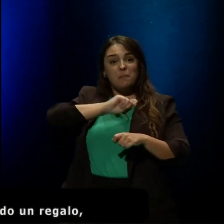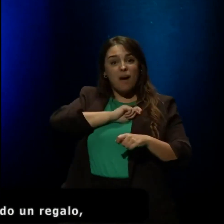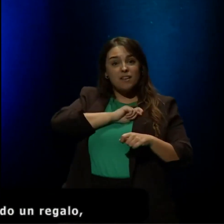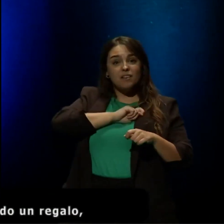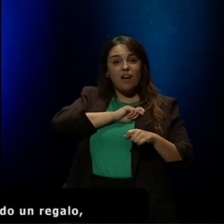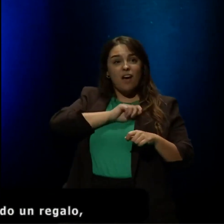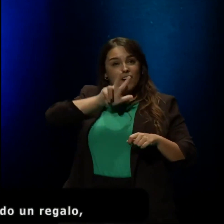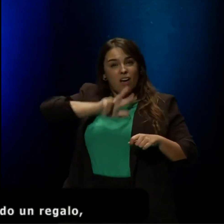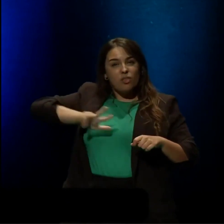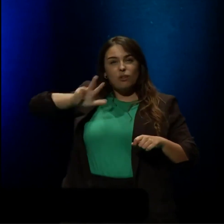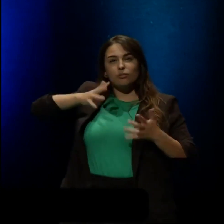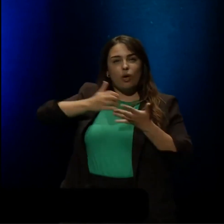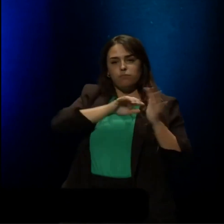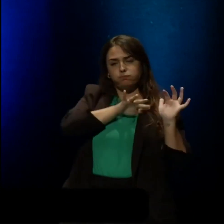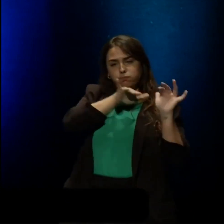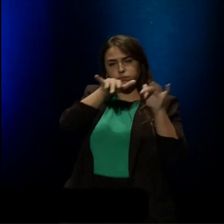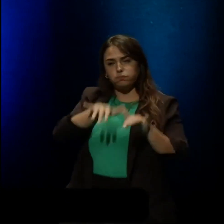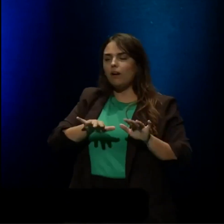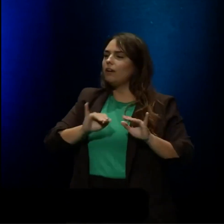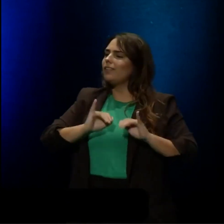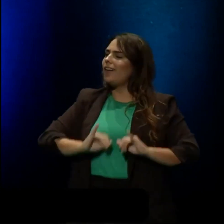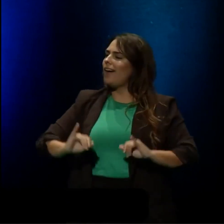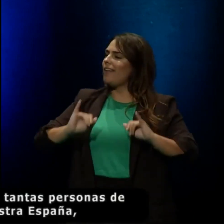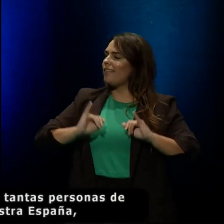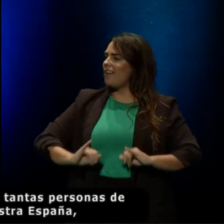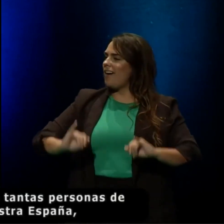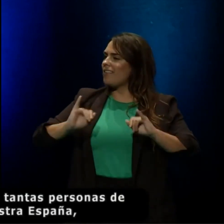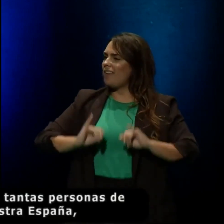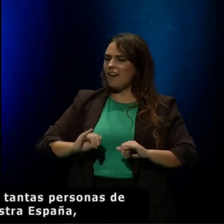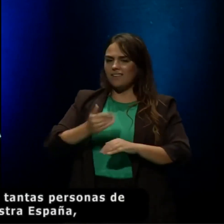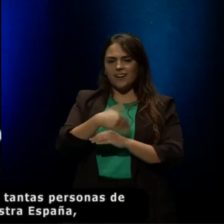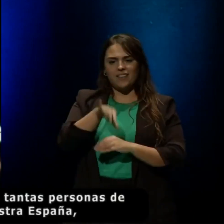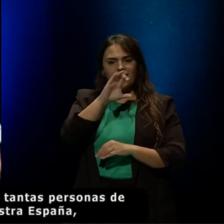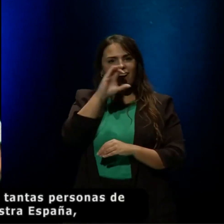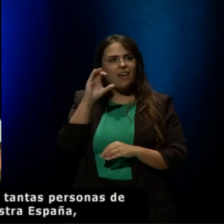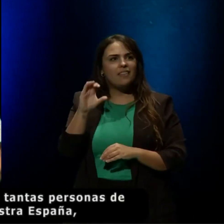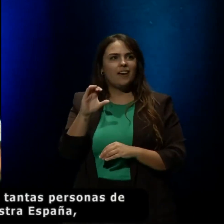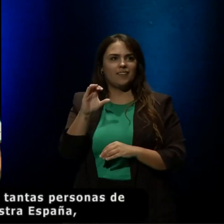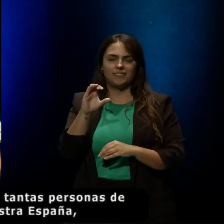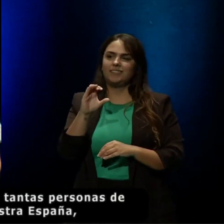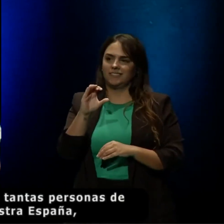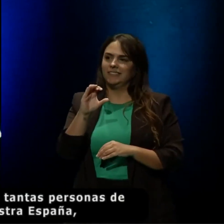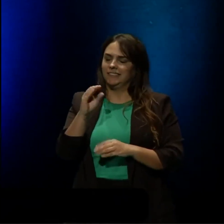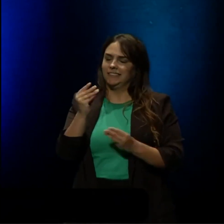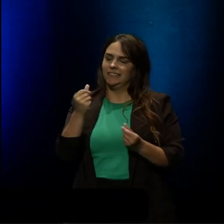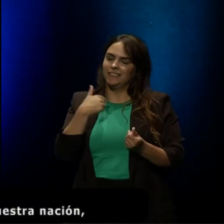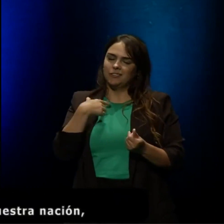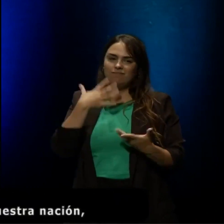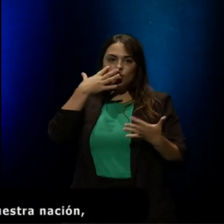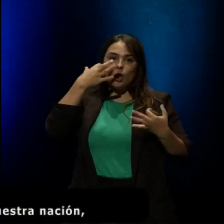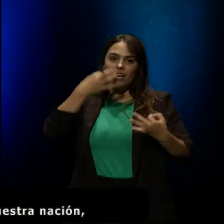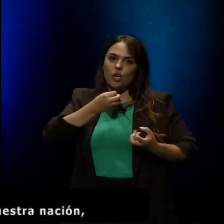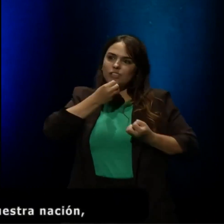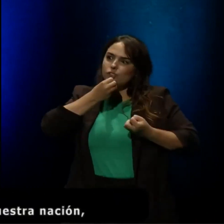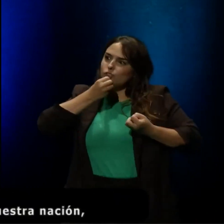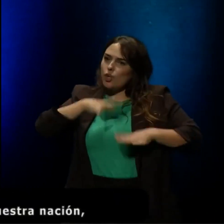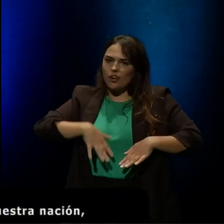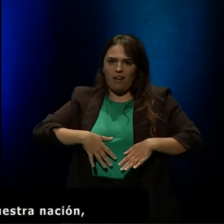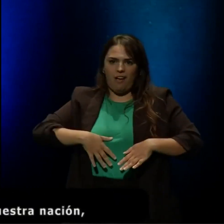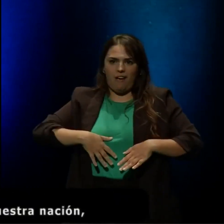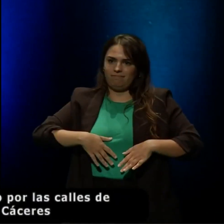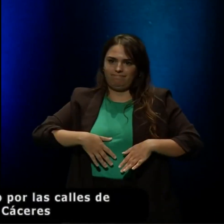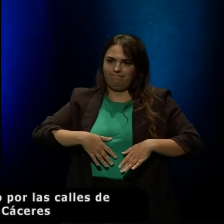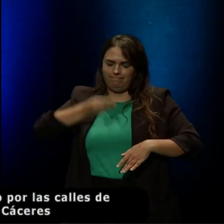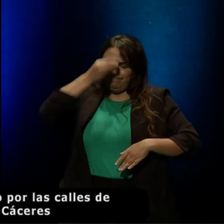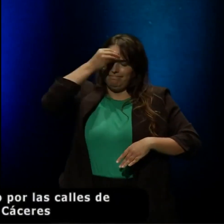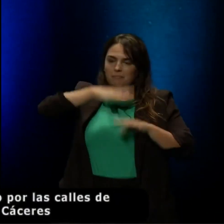nuestra nación, paseando por las calles de Cáceres va a ser algo, creo que histórico para